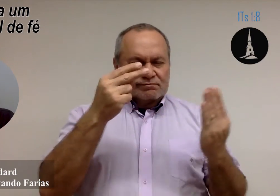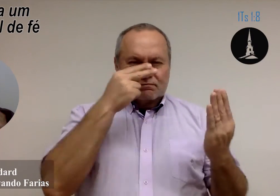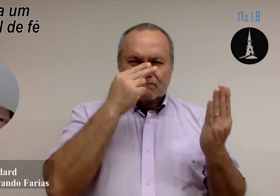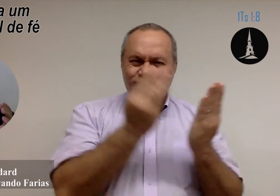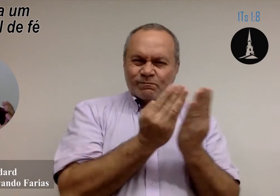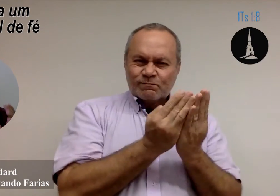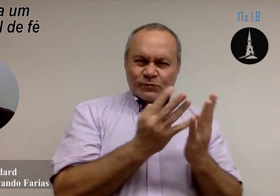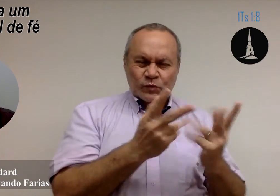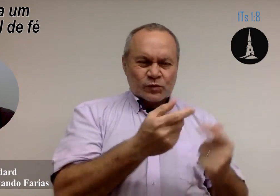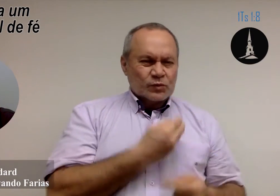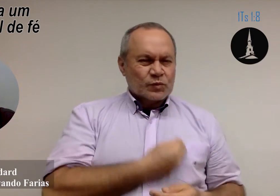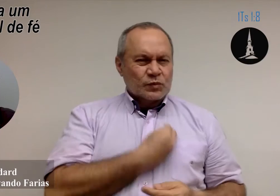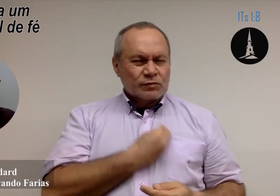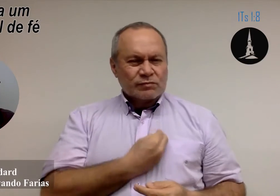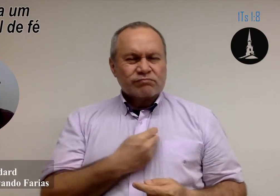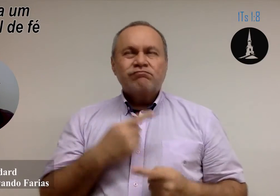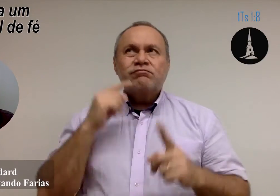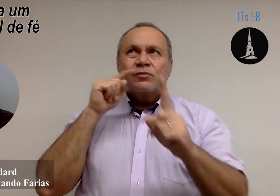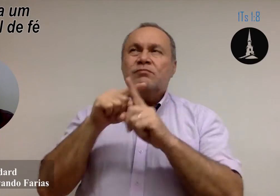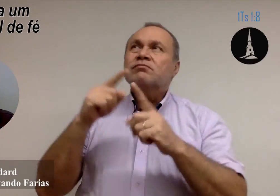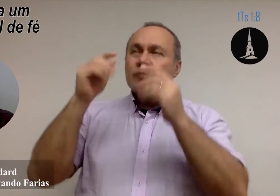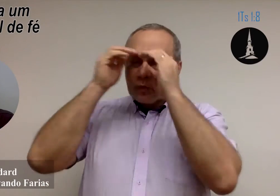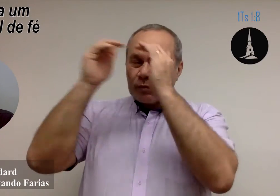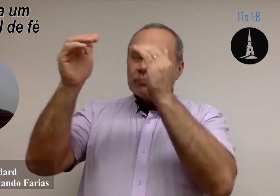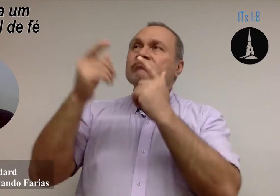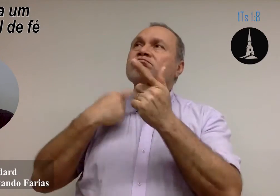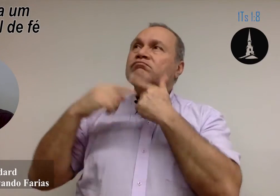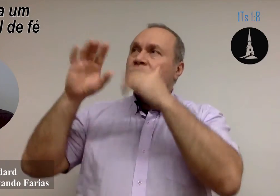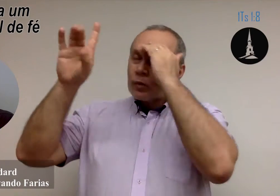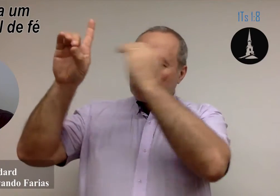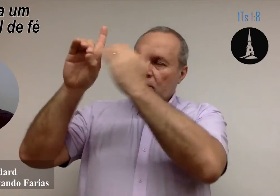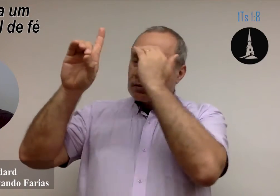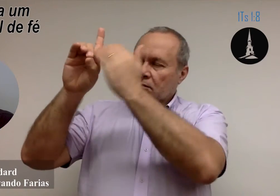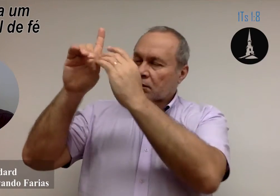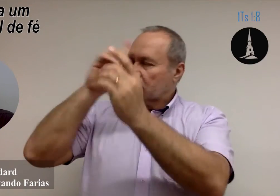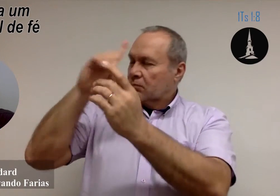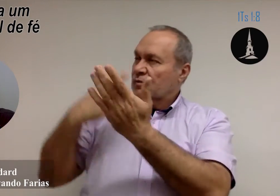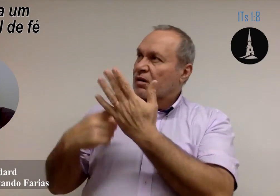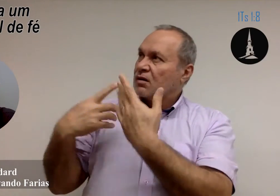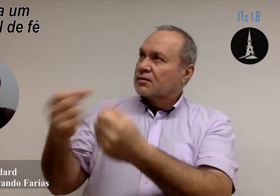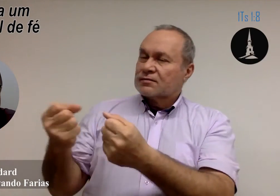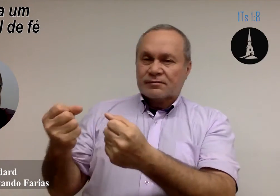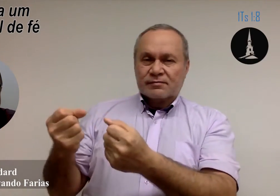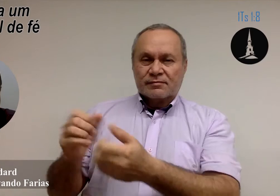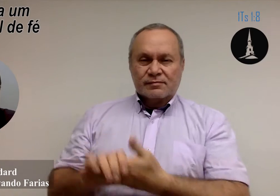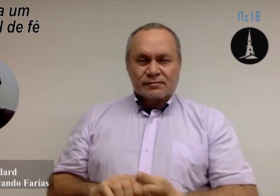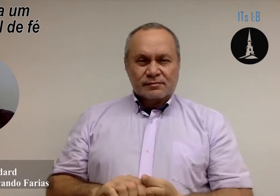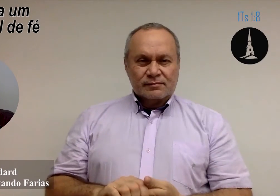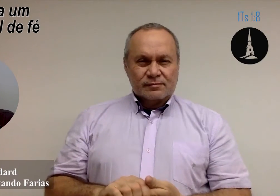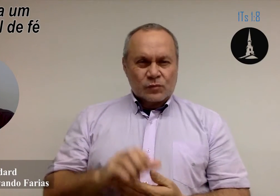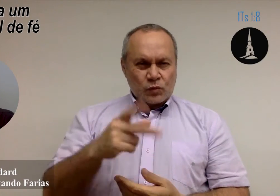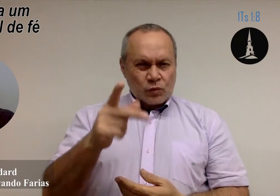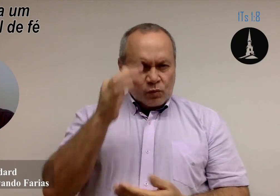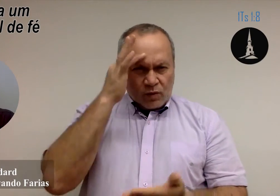a viverem segundo o propósito de Deus, segundo tudo aquilo que Deus havia planejado para eles. A sua fé tem levado você